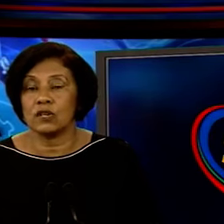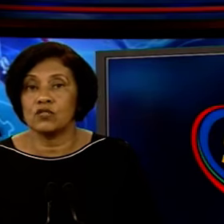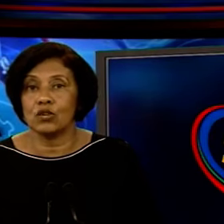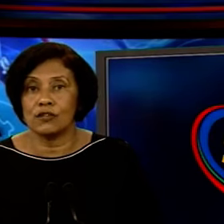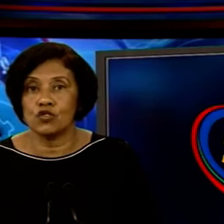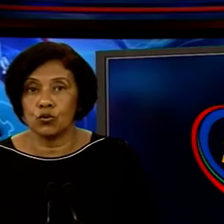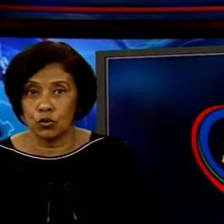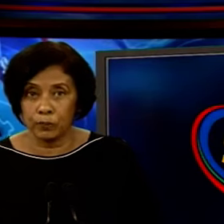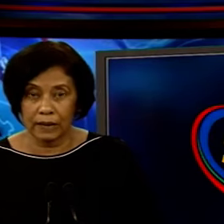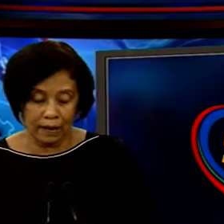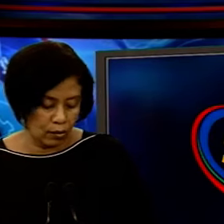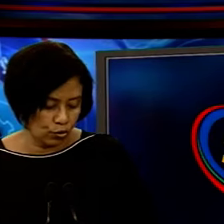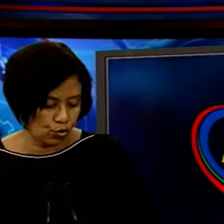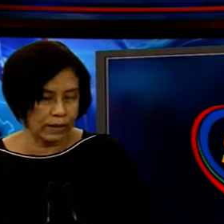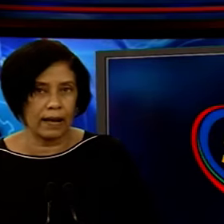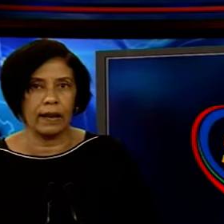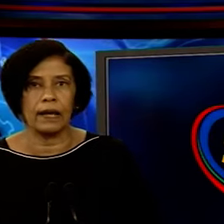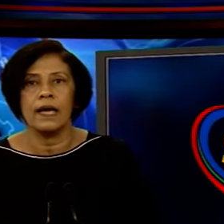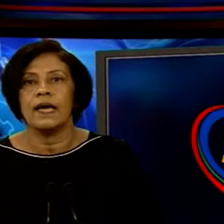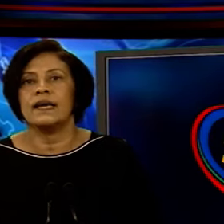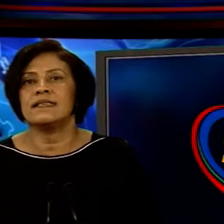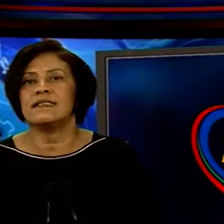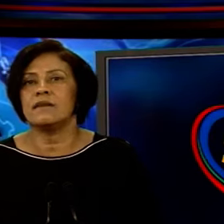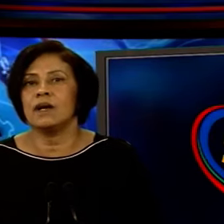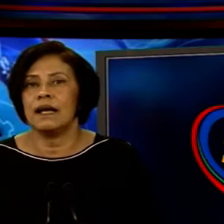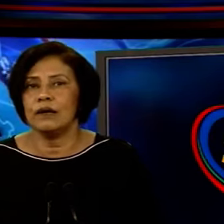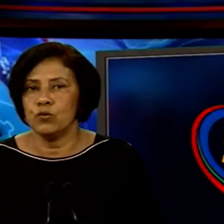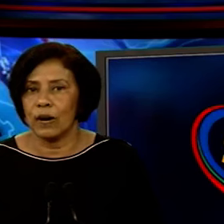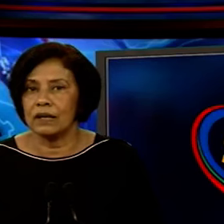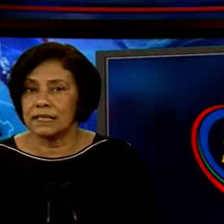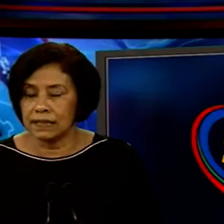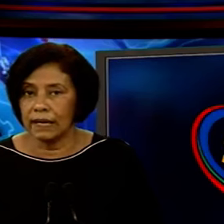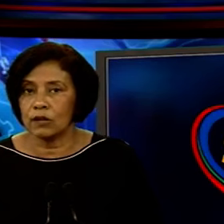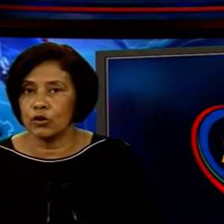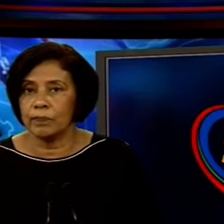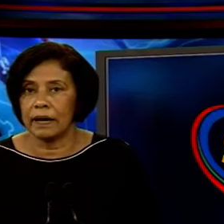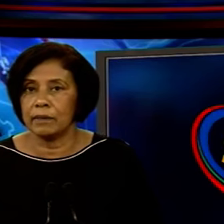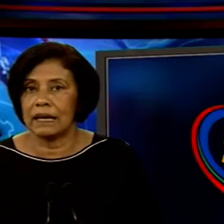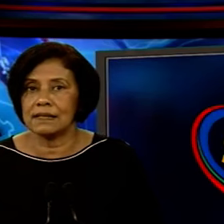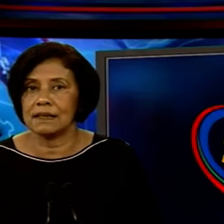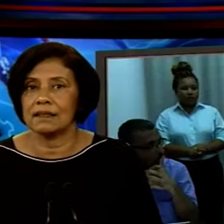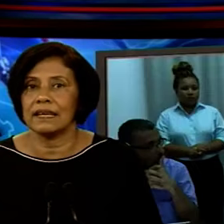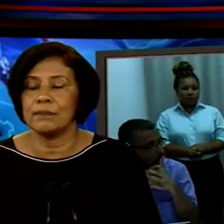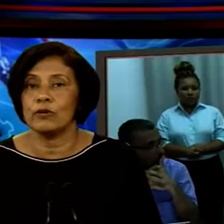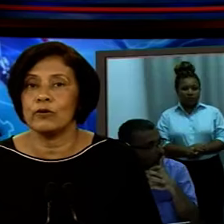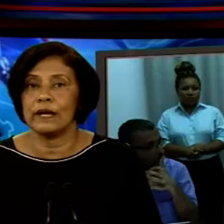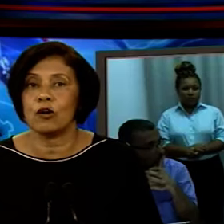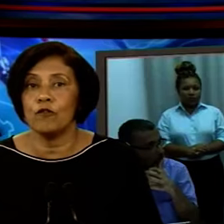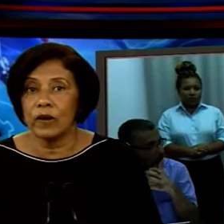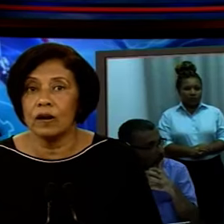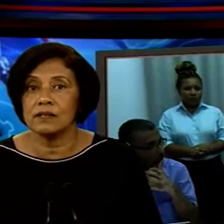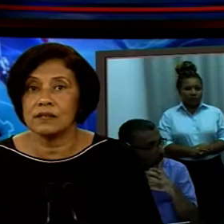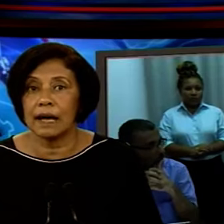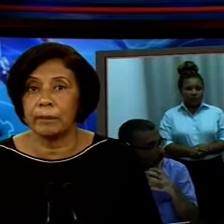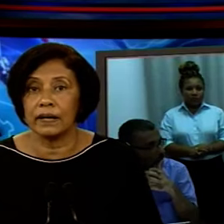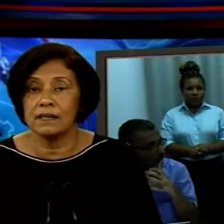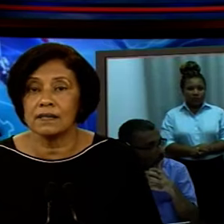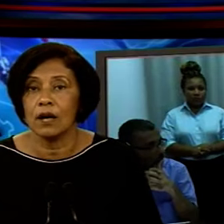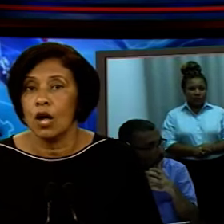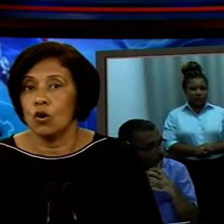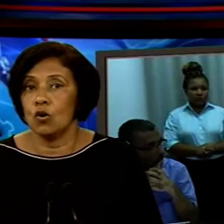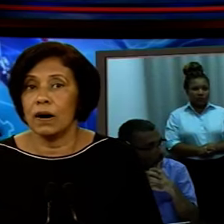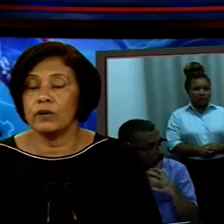senti isolation de l'hôpital en soyal. Et justement là, nous parlons direct au département de la santé qui puis donner conférence la